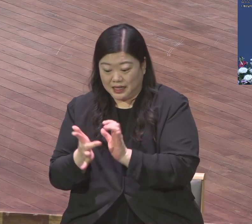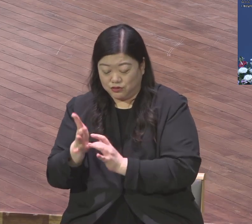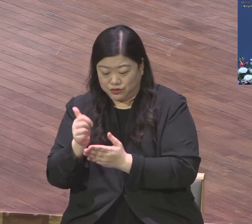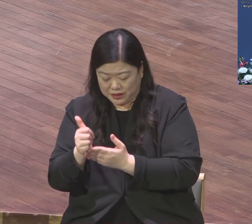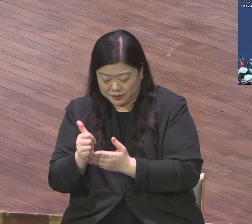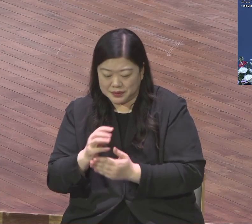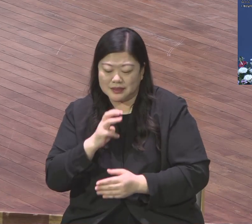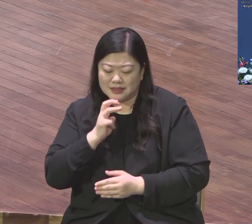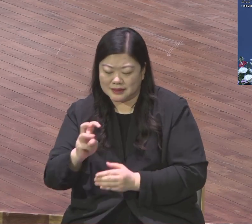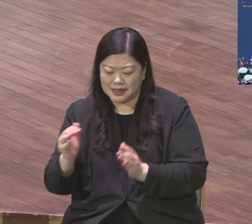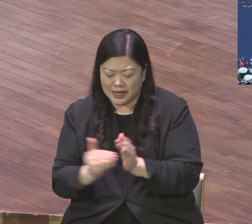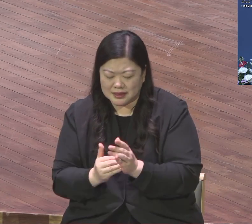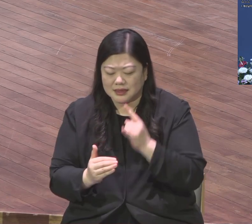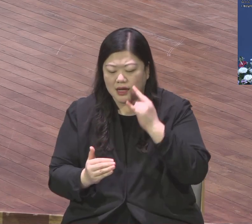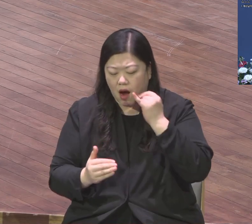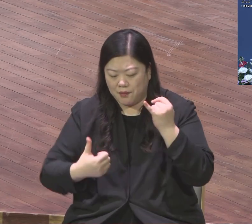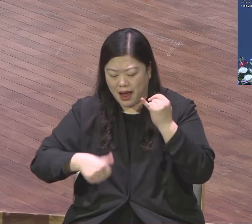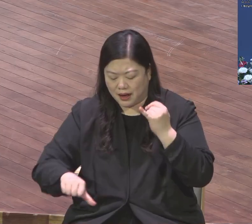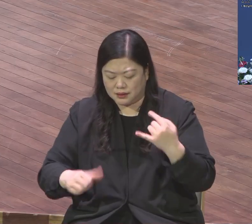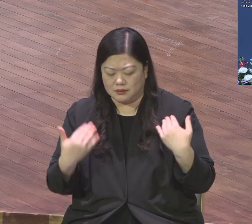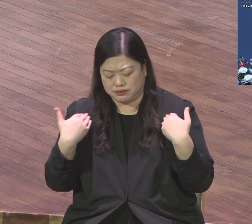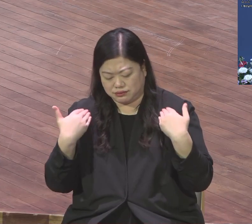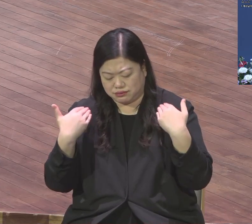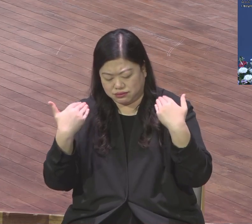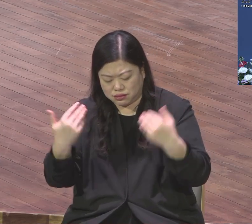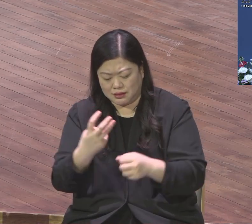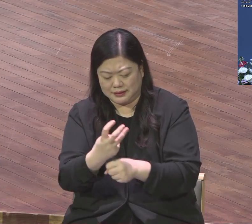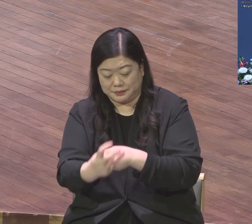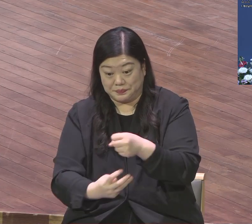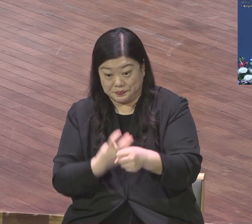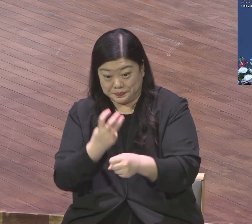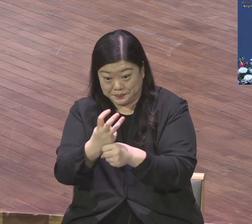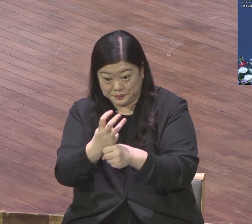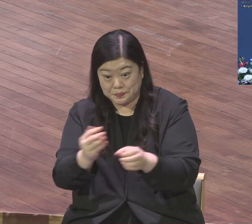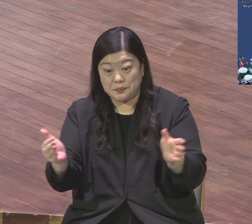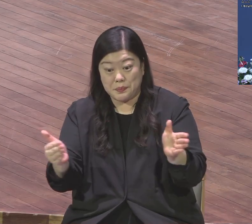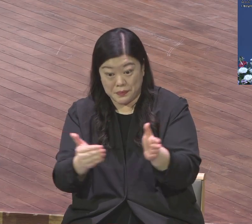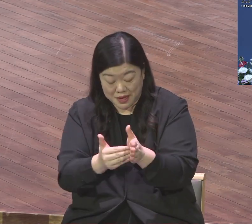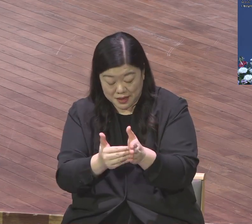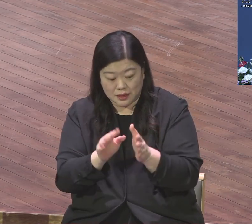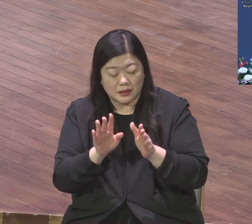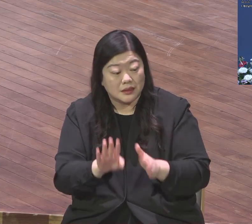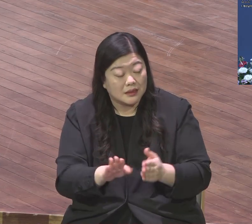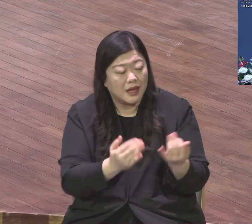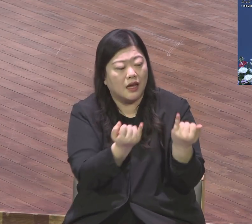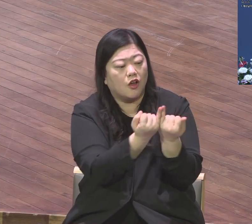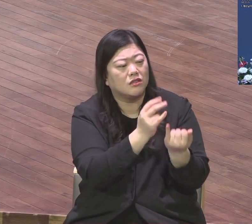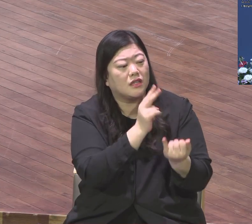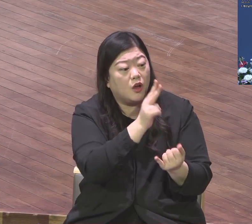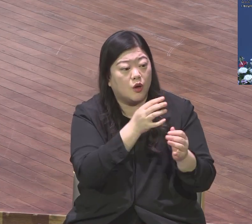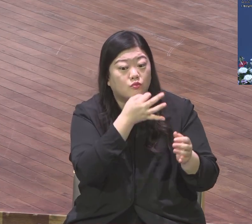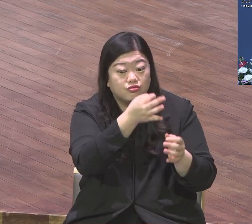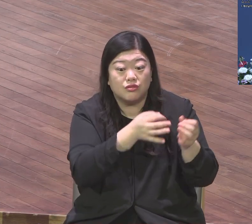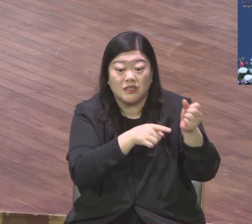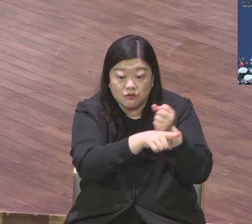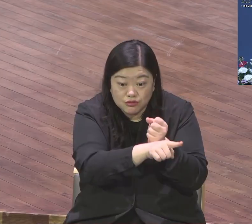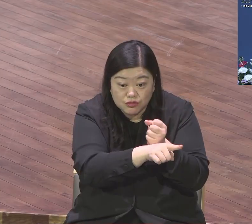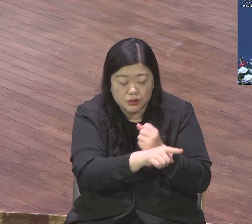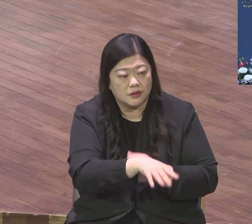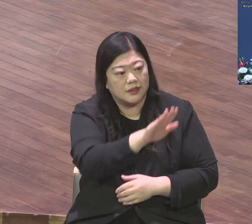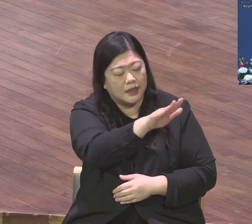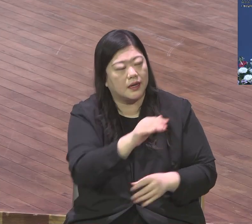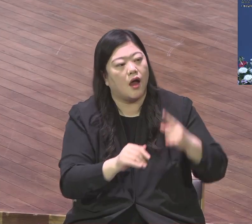살던 예수님이 이제 사생활을 끝낸 겁니다. 이제 사생활